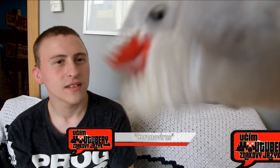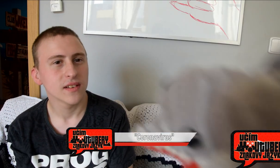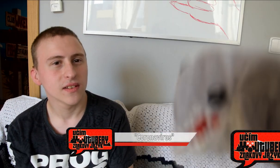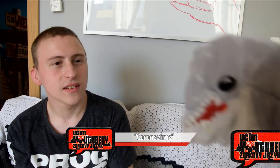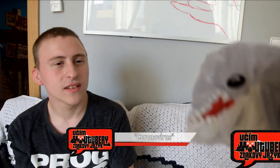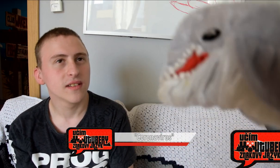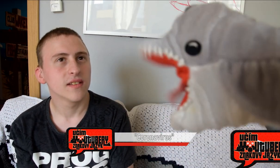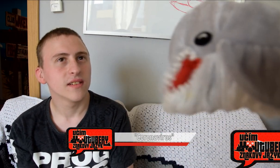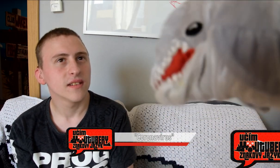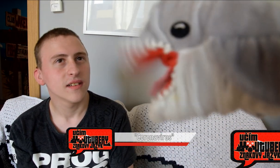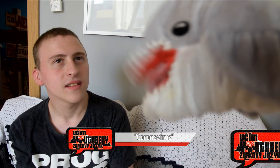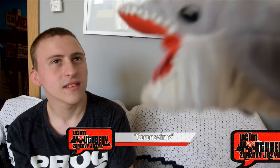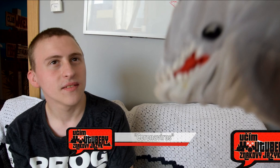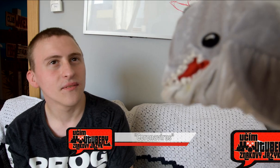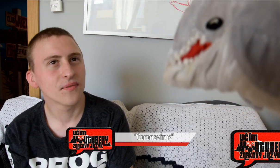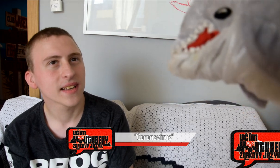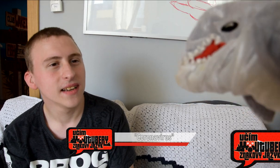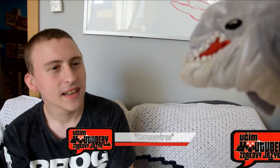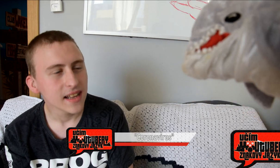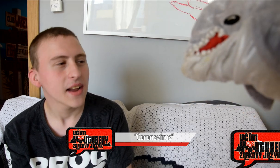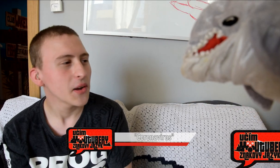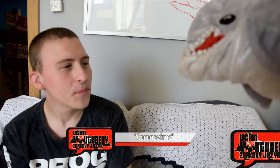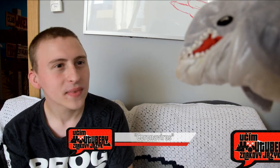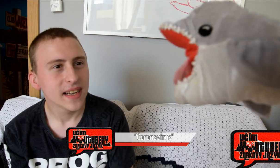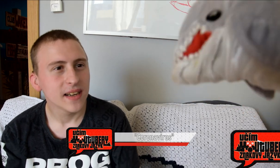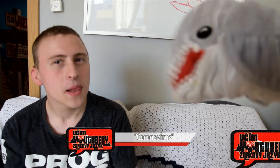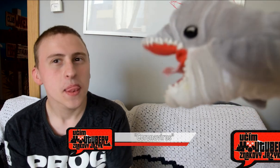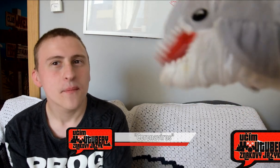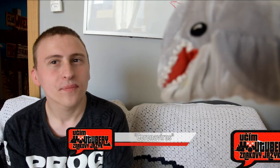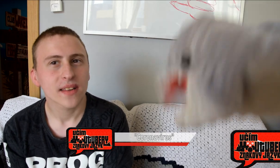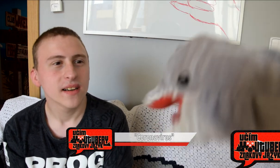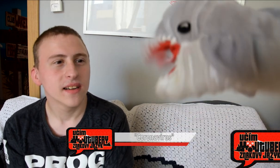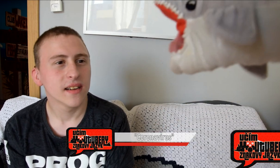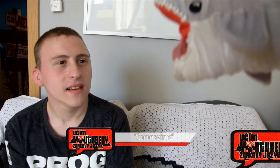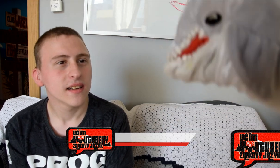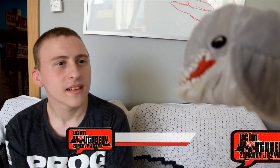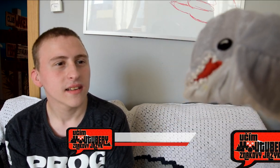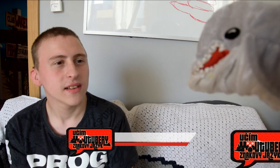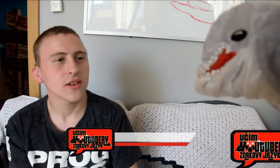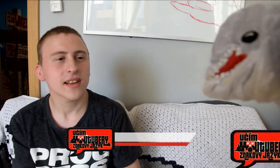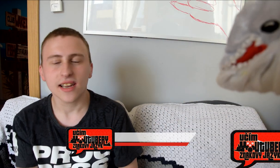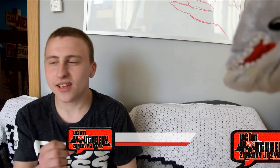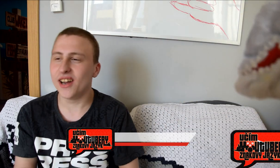Koronavirus. Kašlu na to. Tak jo. Ne, kašlu na to, jak se ukazuje. Jo,